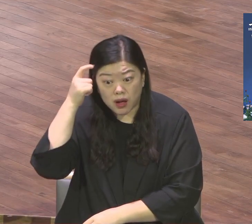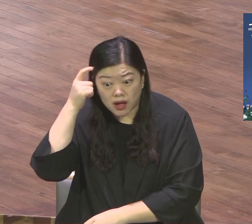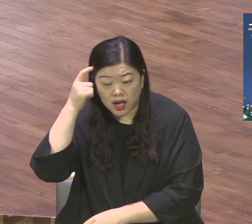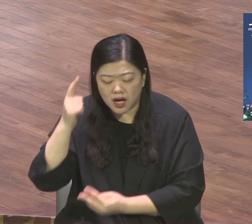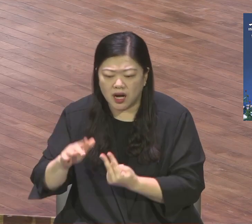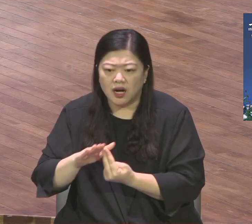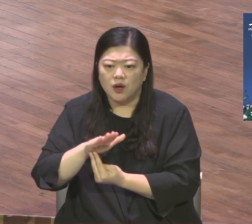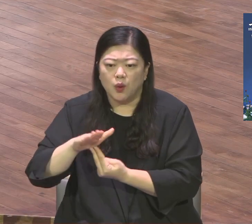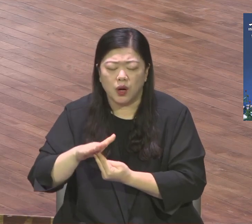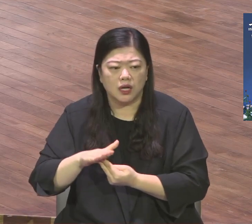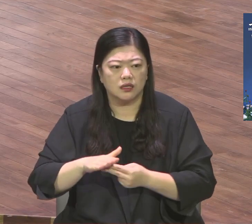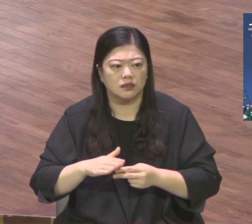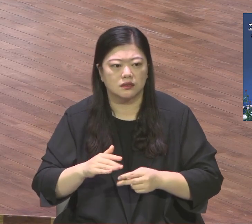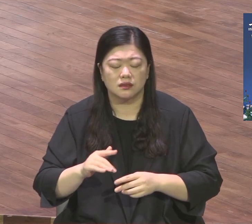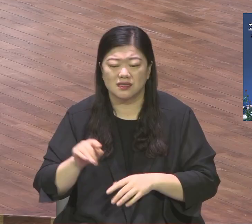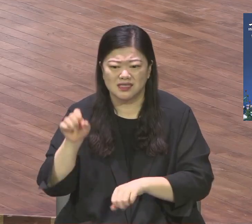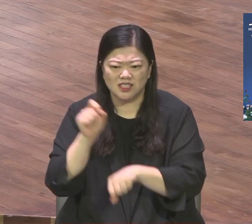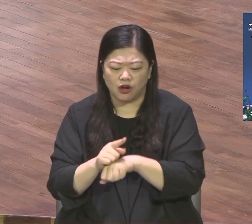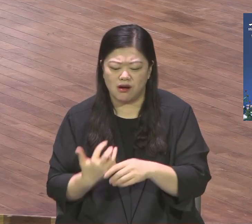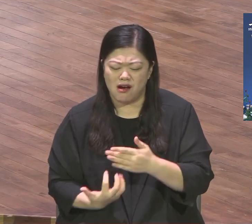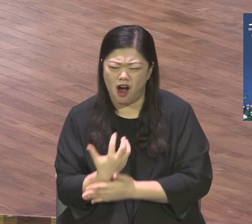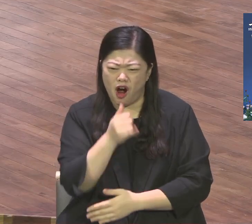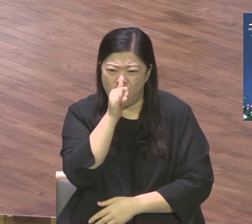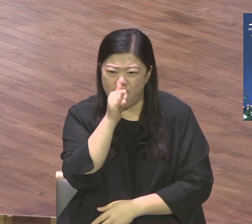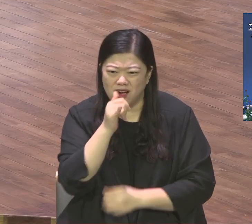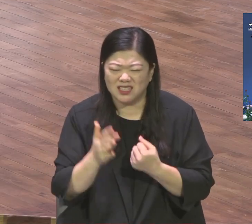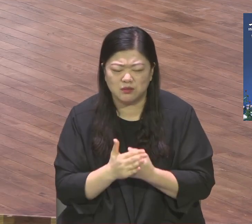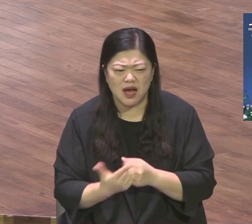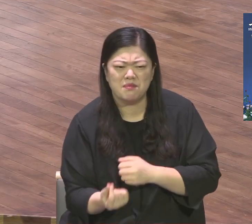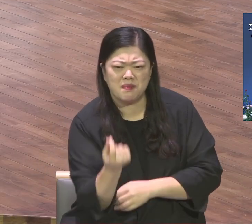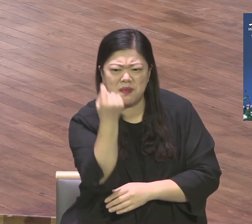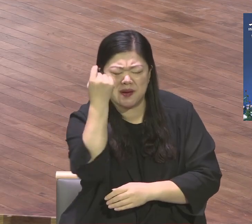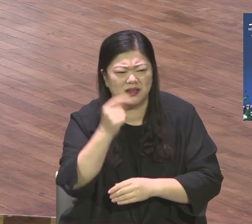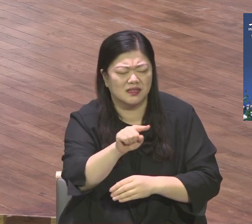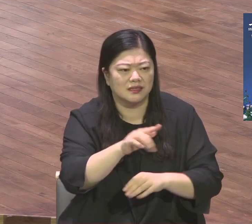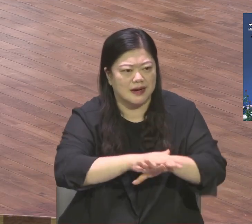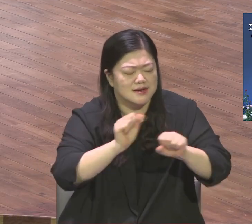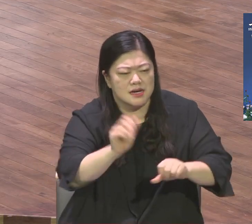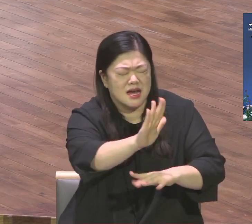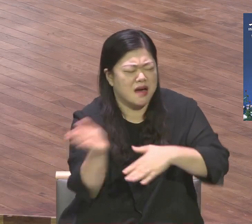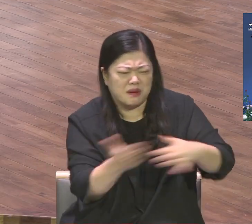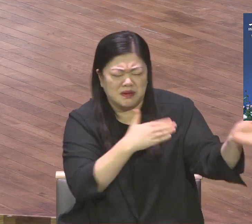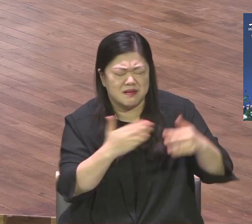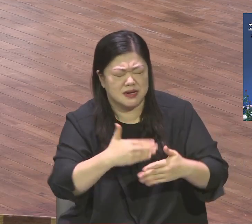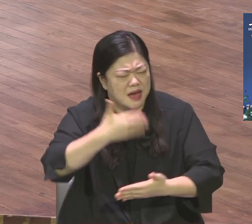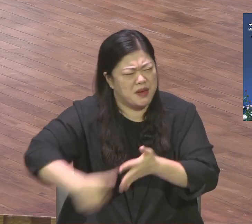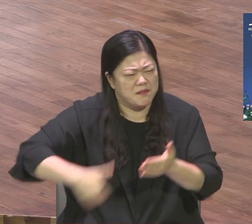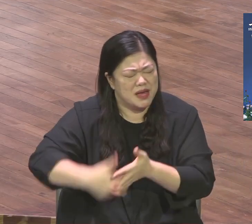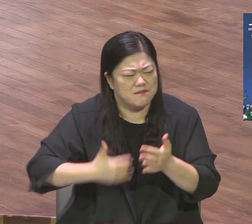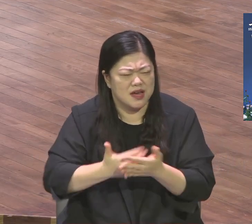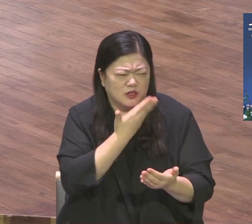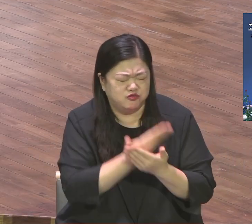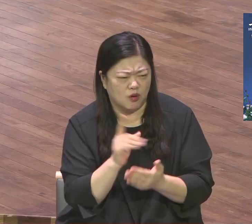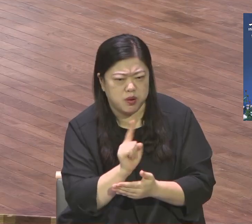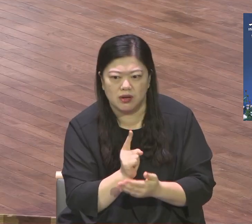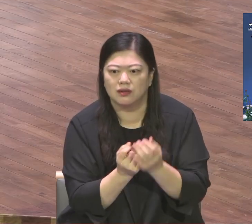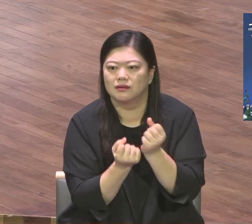시급한 이 마음이 느껴진 거지요. 당시 현장의 영적 상황이 그만큼 심각했다는 거죠.